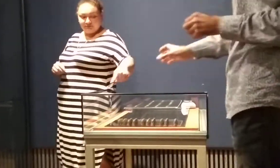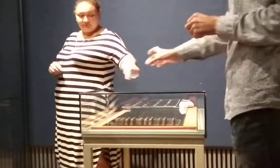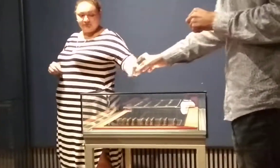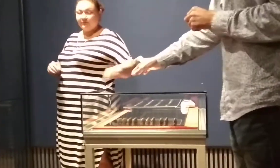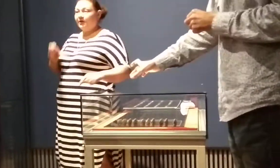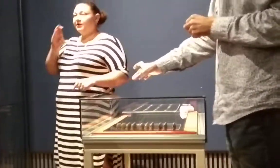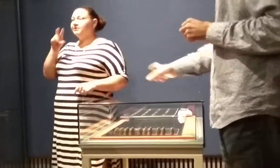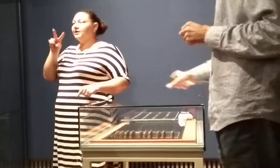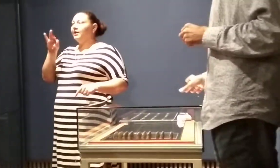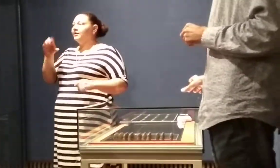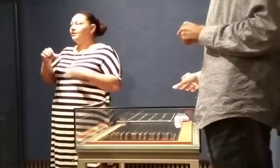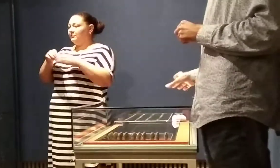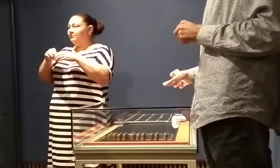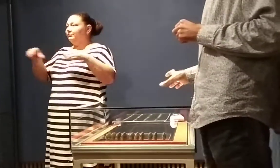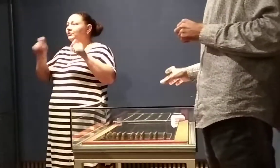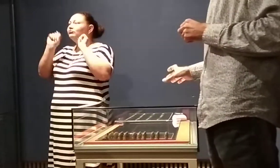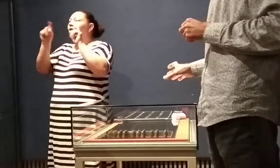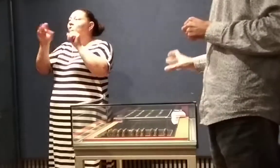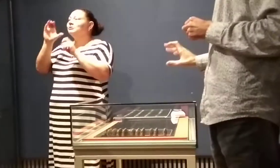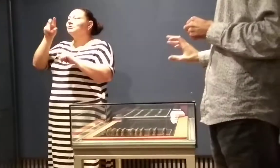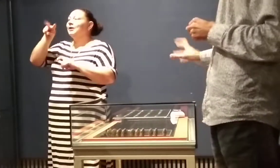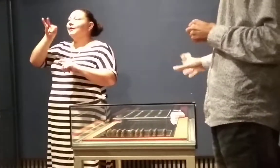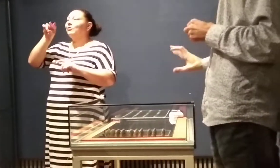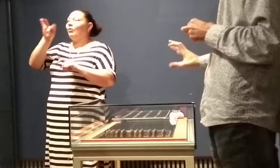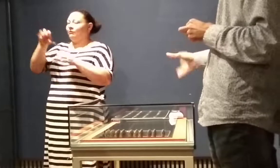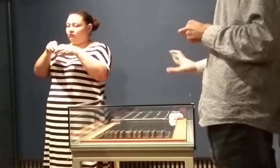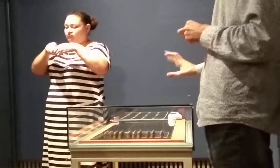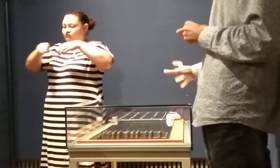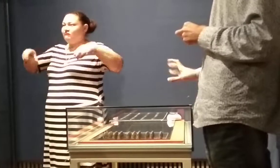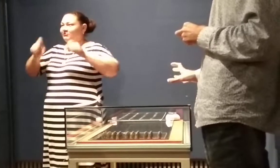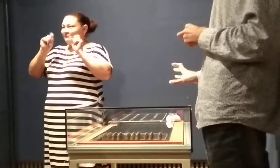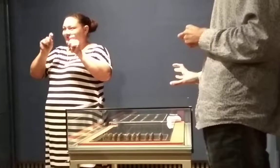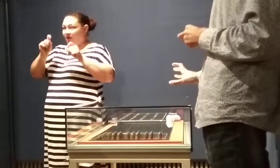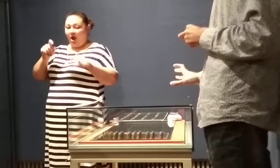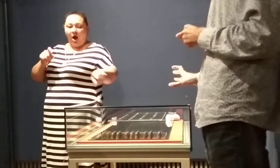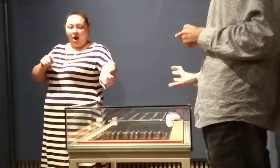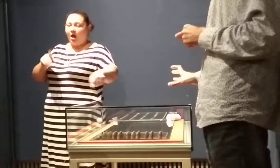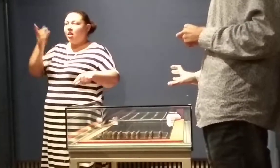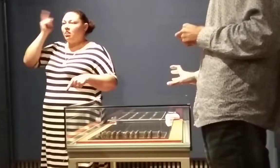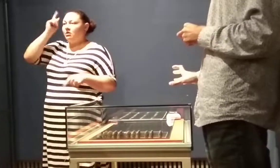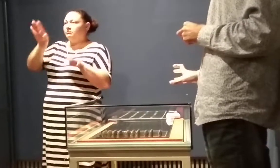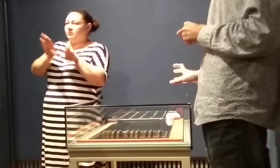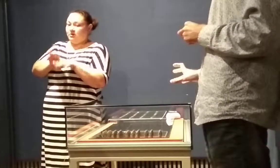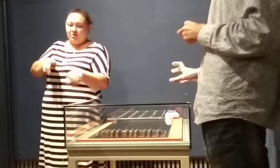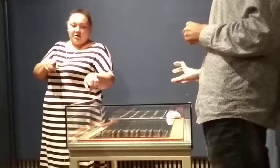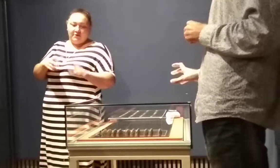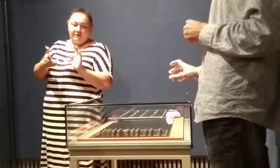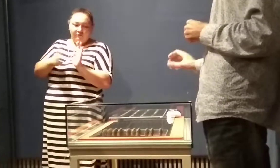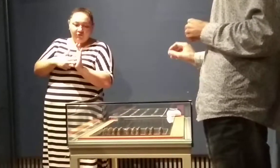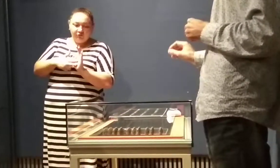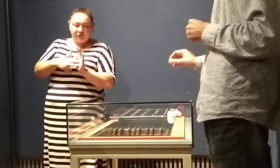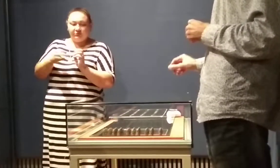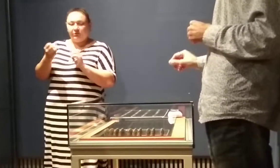кусочков серебра весом 208-211 грамм. Это затарбанность